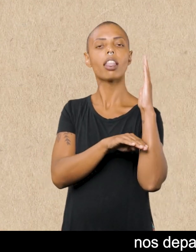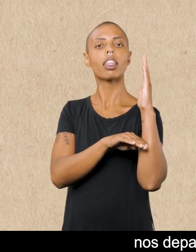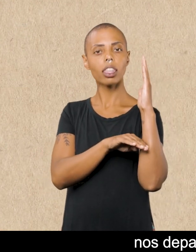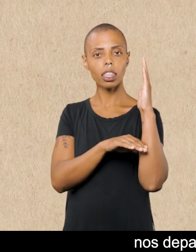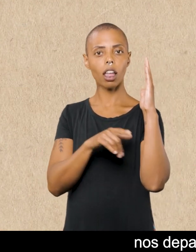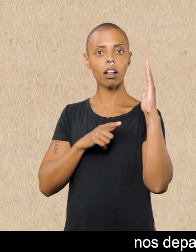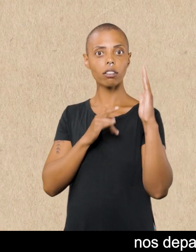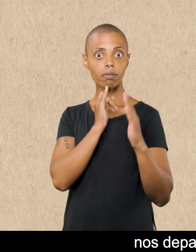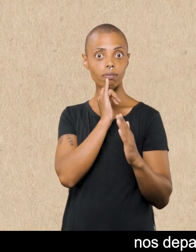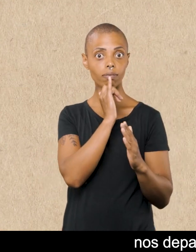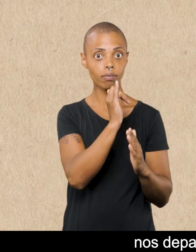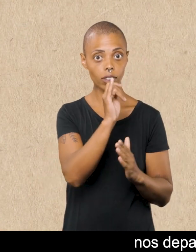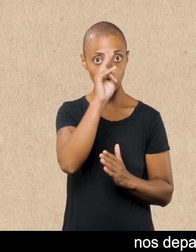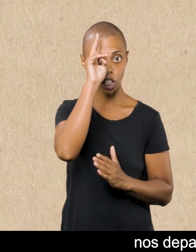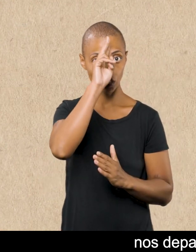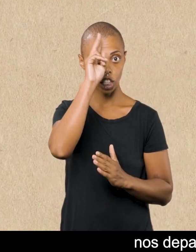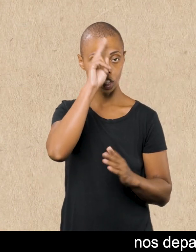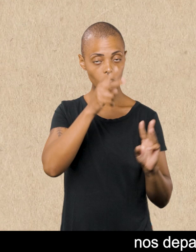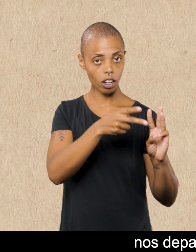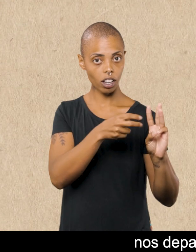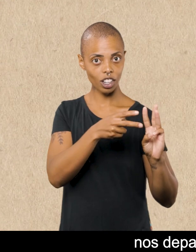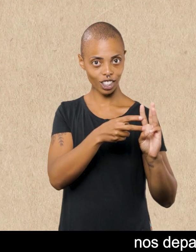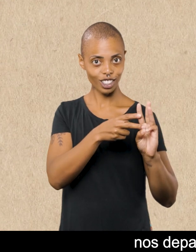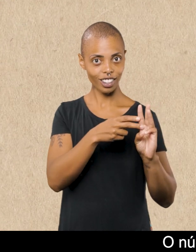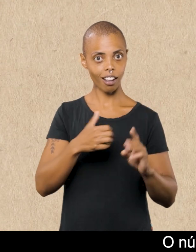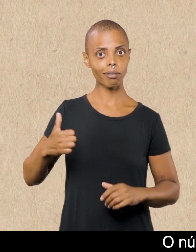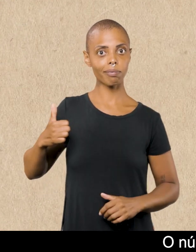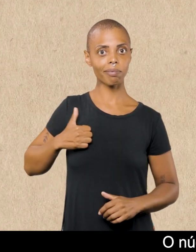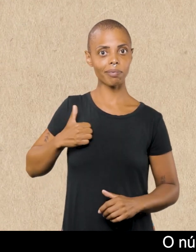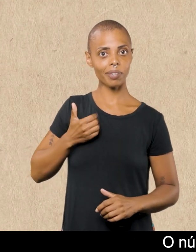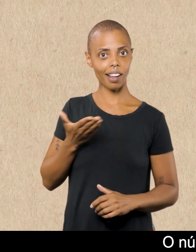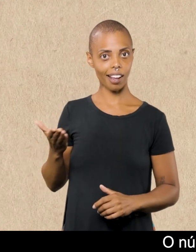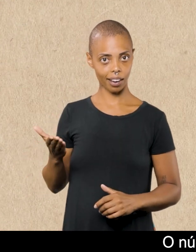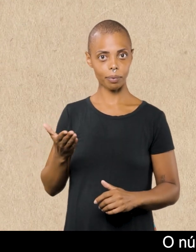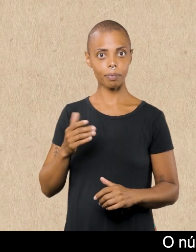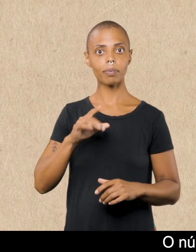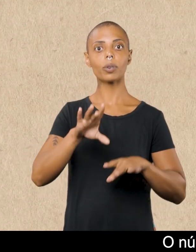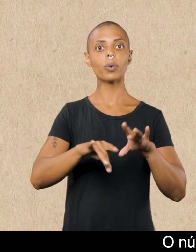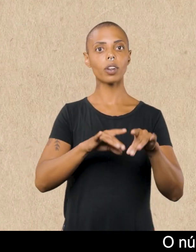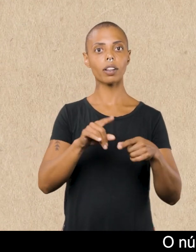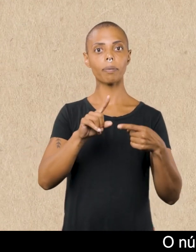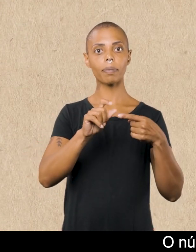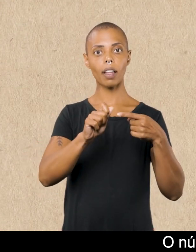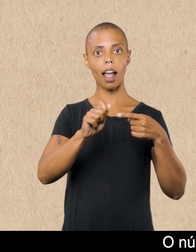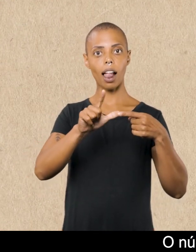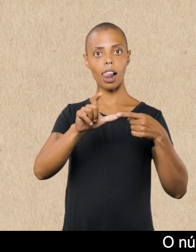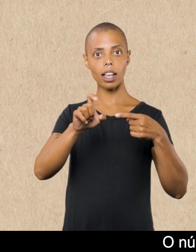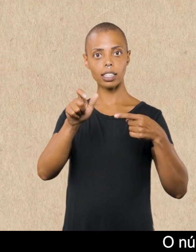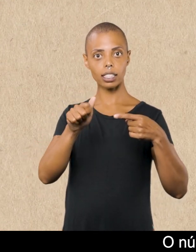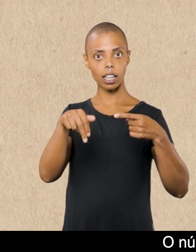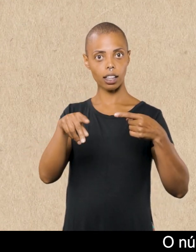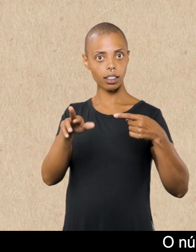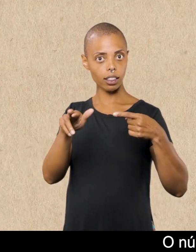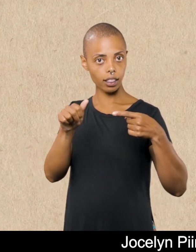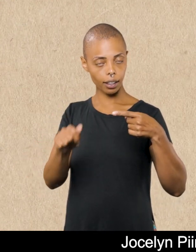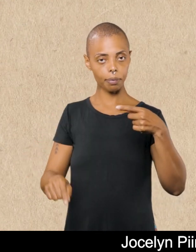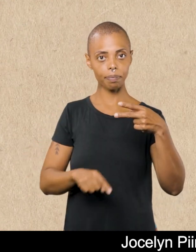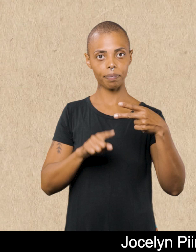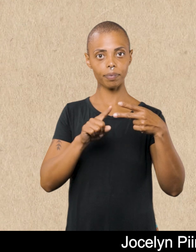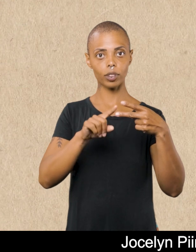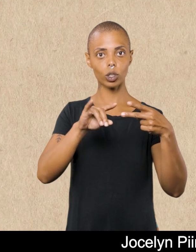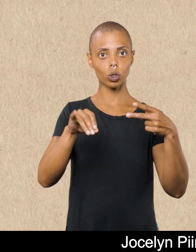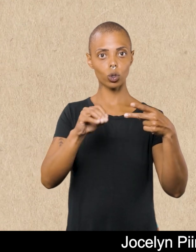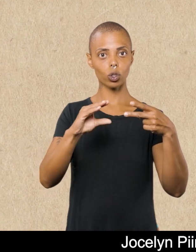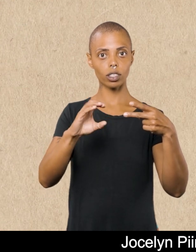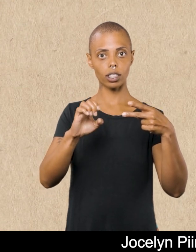Nesse núcleo, segunda sala do primeiro andar, nos deparamos com a narração de histórias indígenas canadenses. O núcleo foi